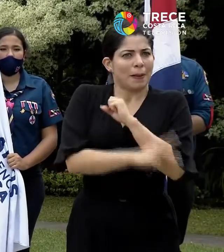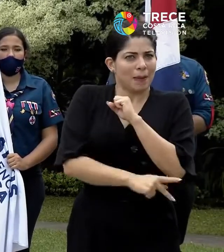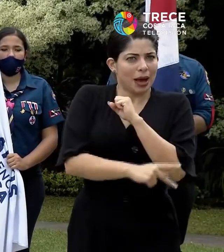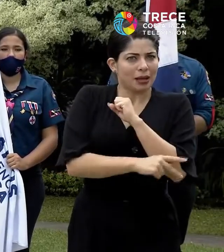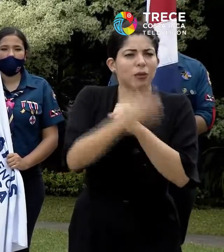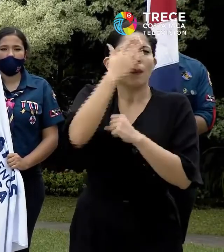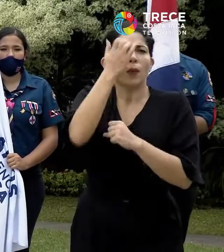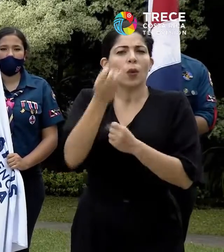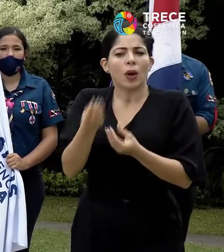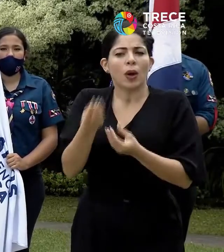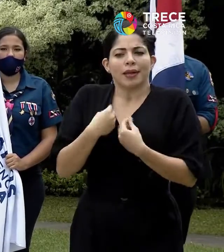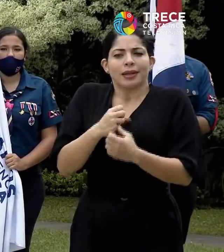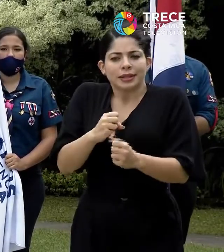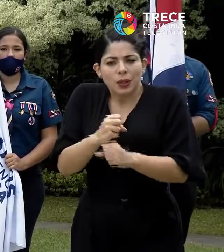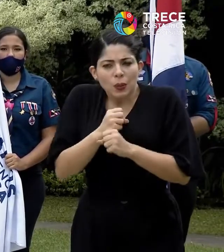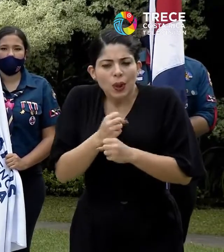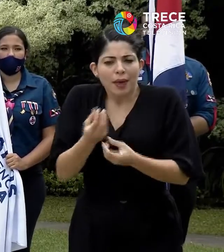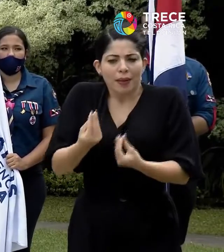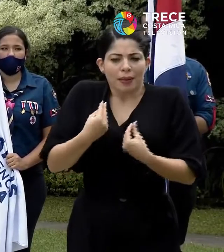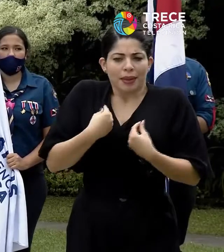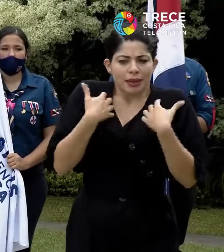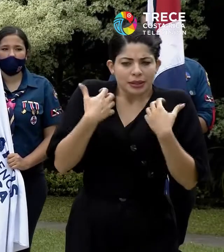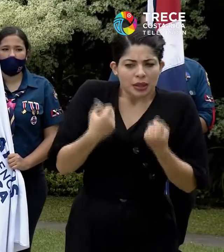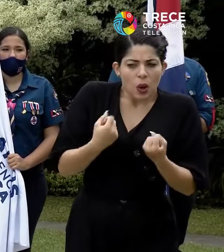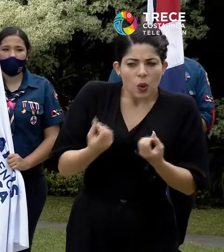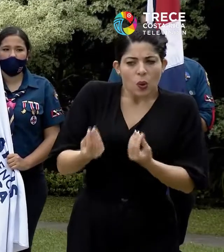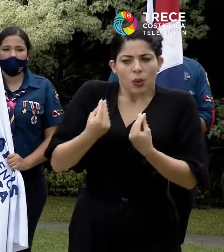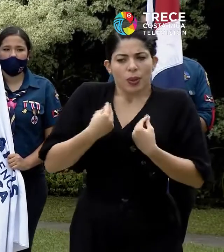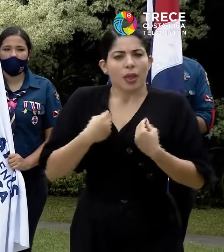seguridad, desde la salud, desde la educación.